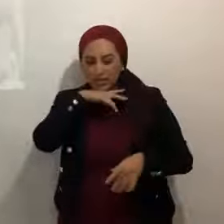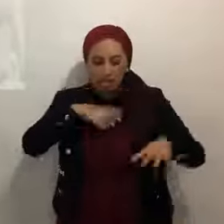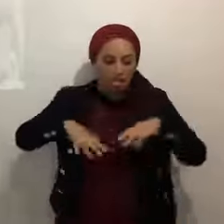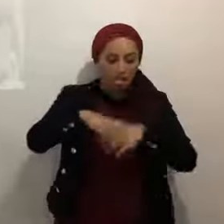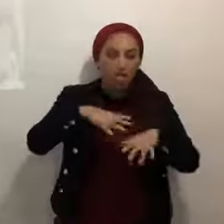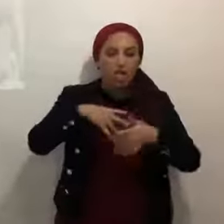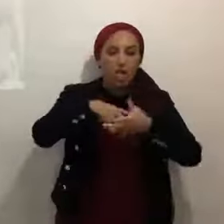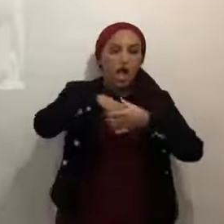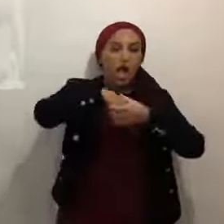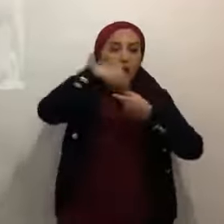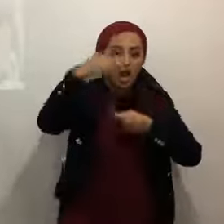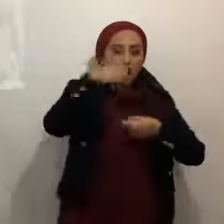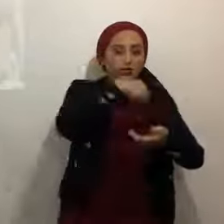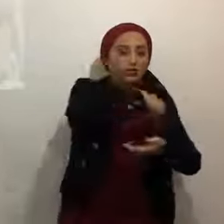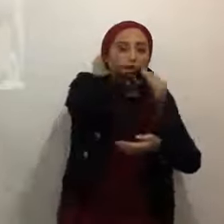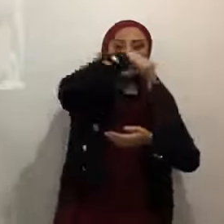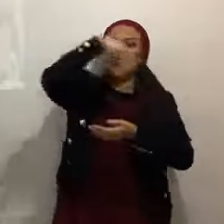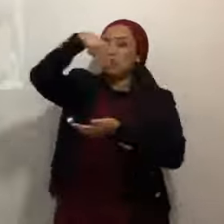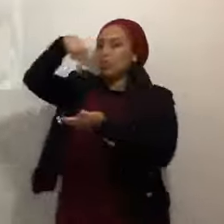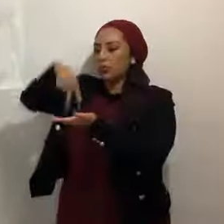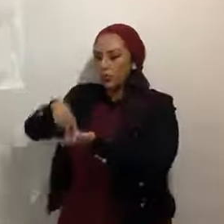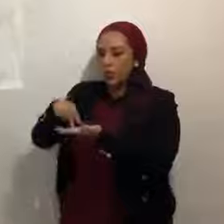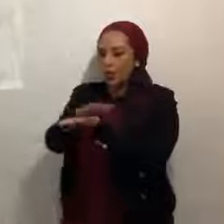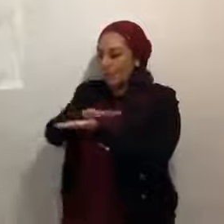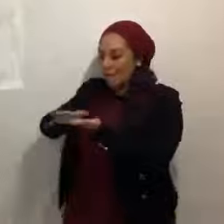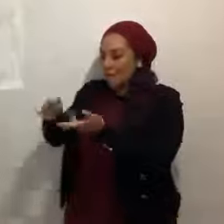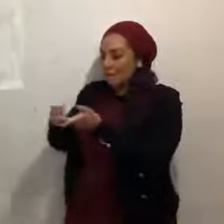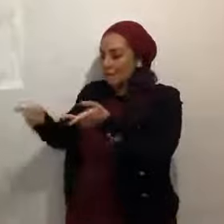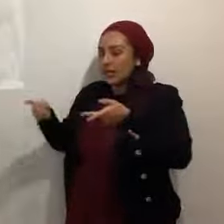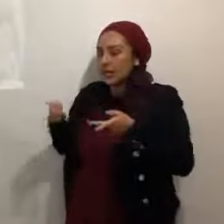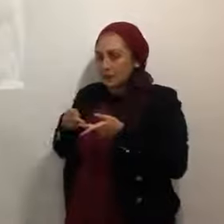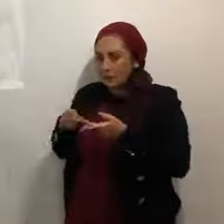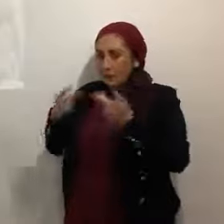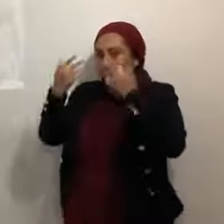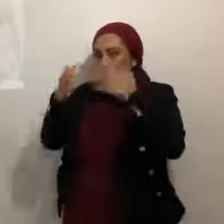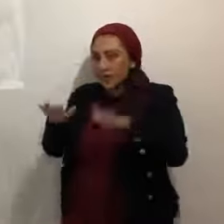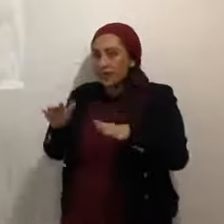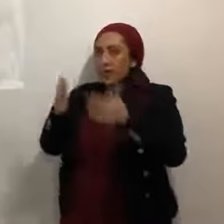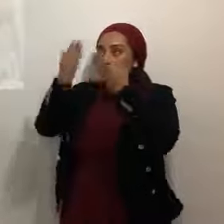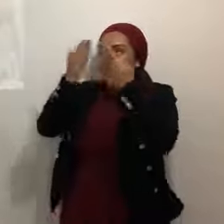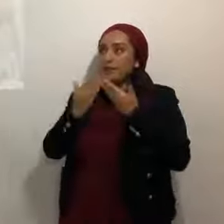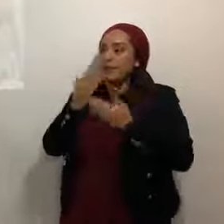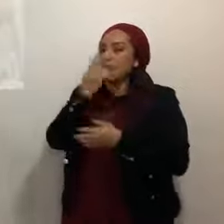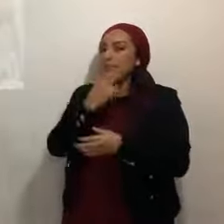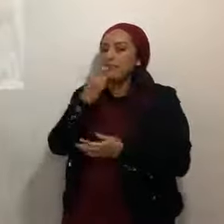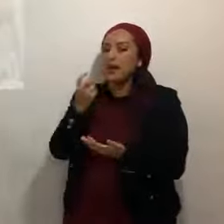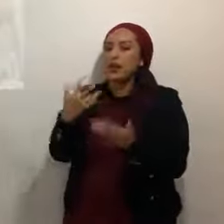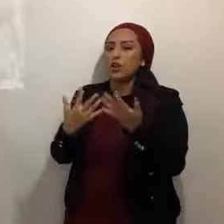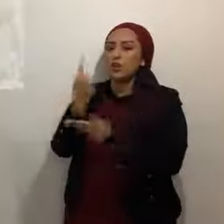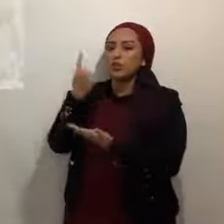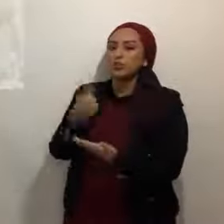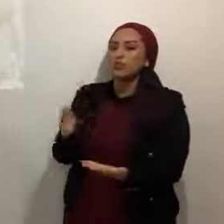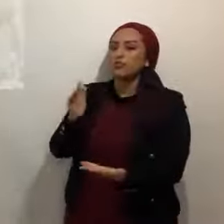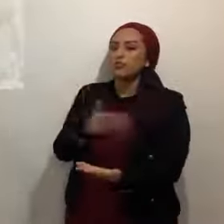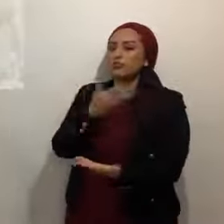pies sobre peña y enderezó mis pasos. Puso luego en mi boca cántico nuevo, exaltación a nuestro